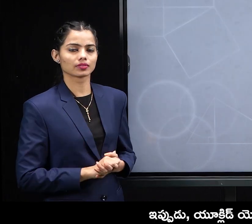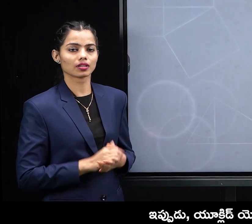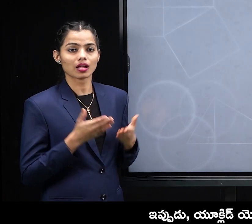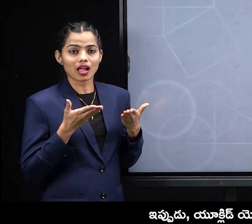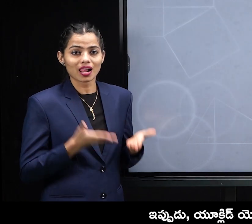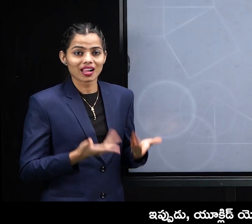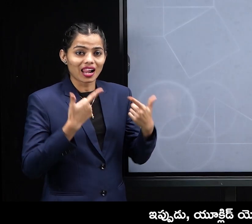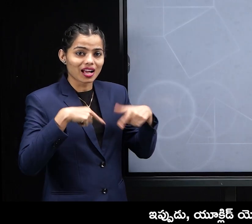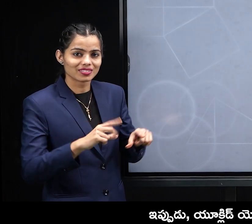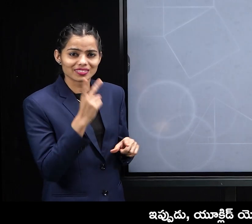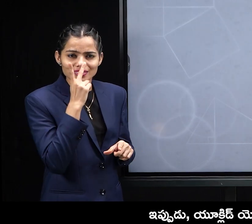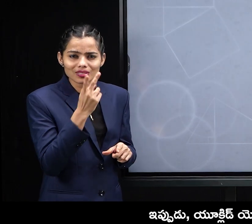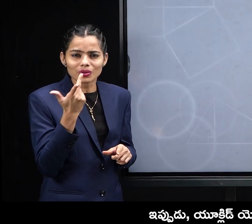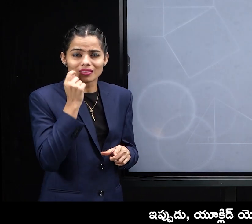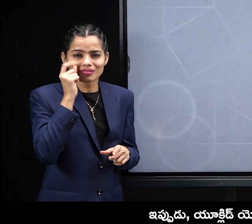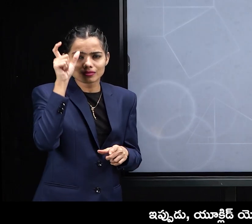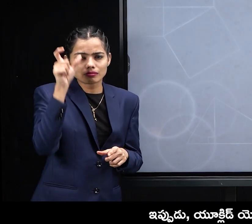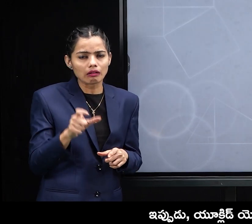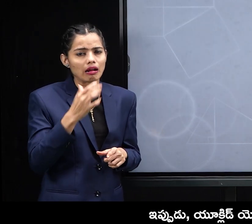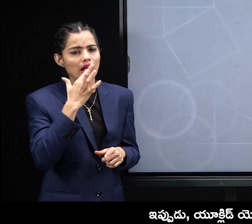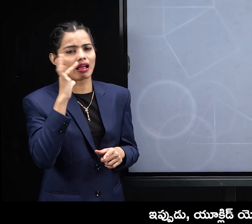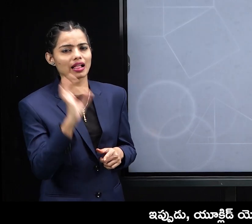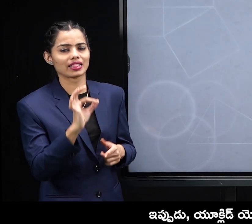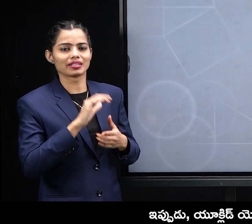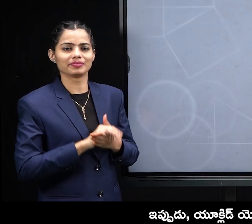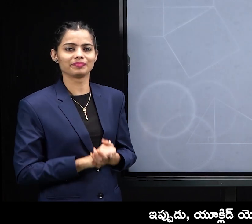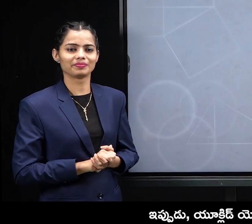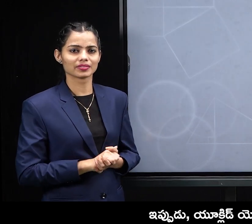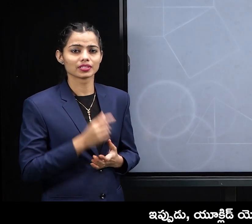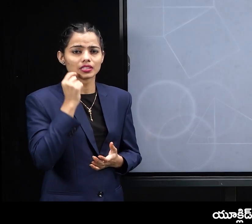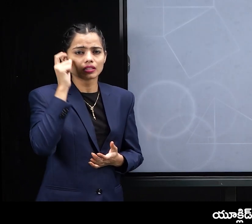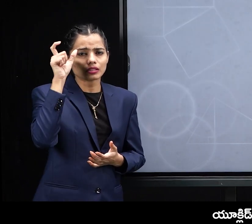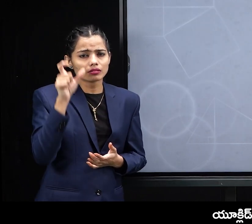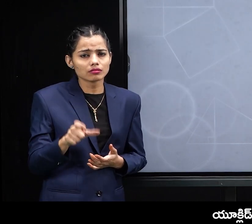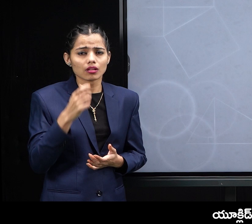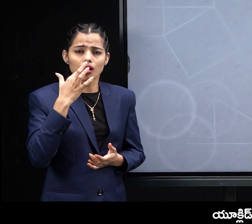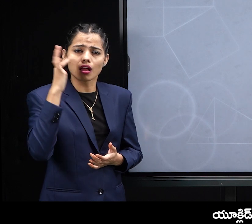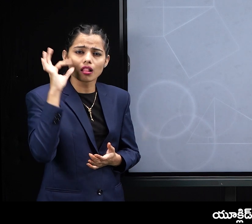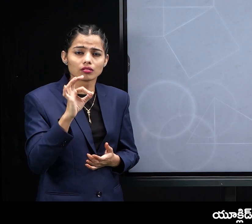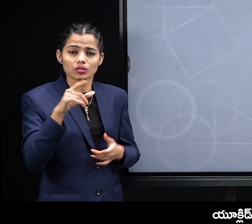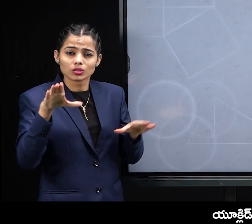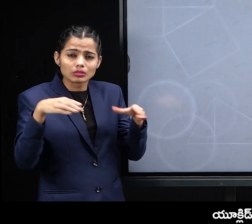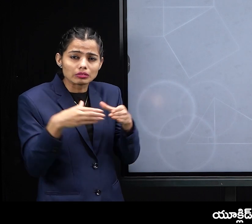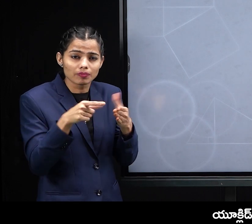ఇప్పుడు యూకలిడ యుకా సూత్రాలు అంటే ఏమిటో చోద్ధాం యూకలిడ యుకా సిద్ధాంతాలు లేదా